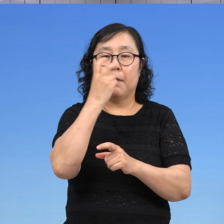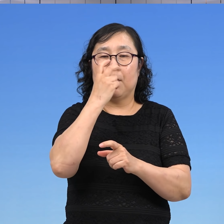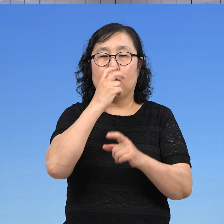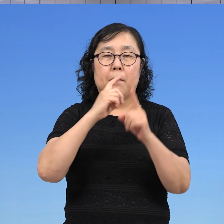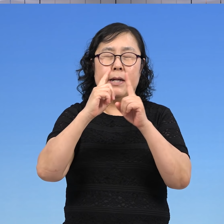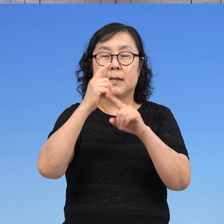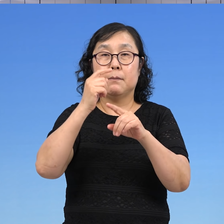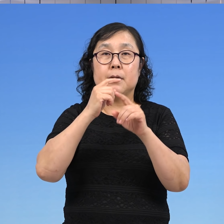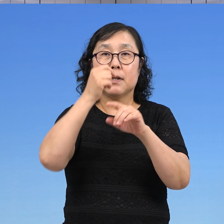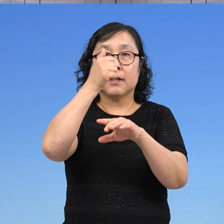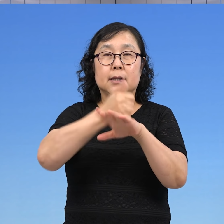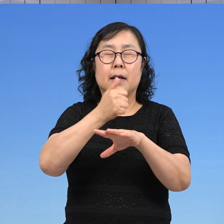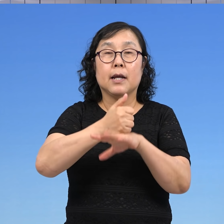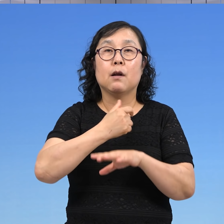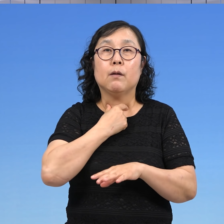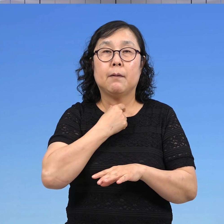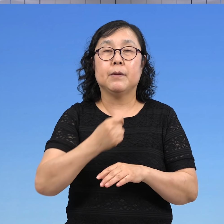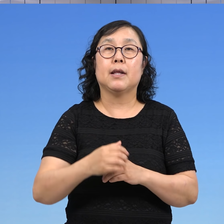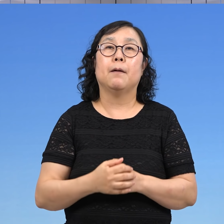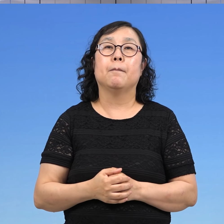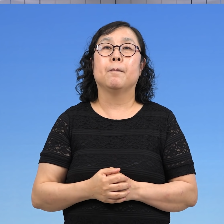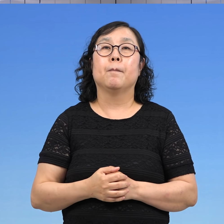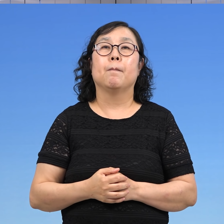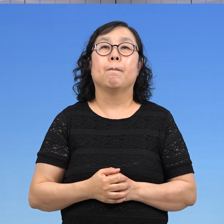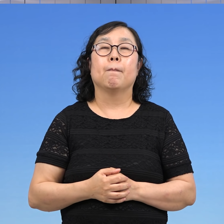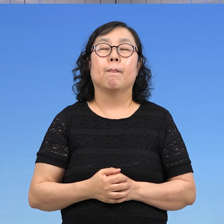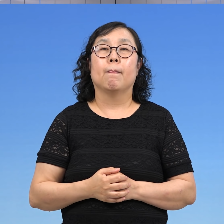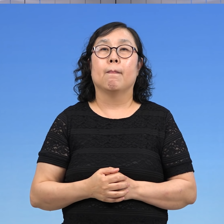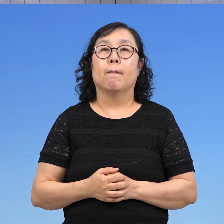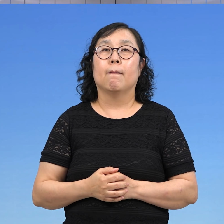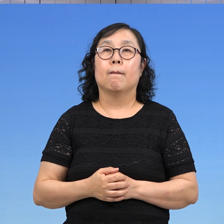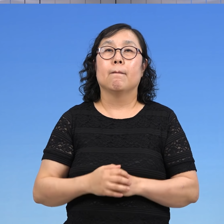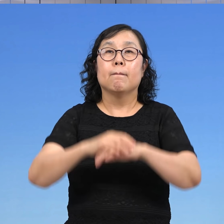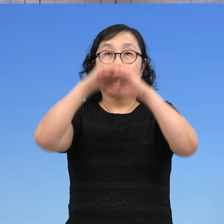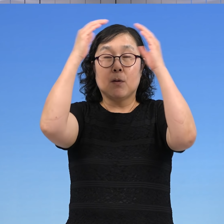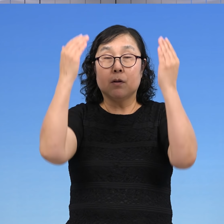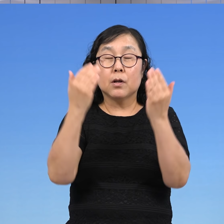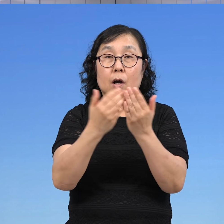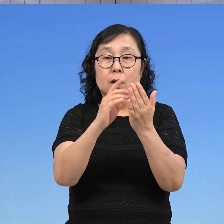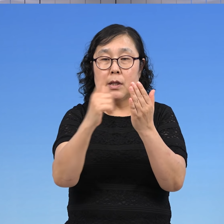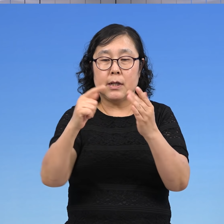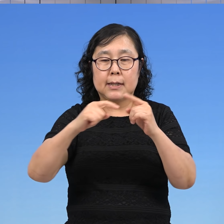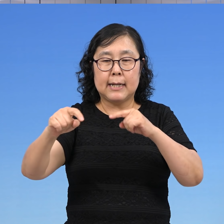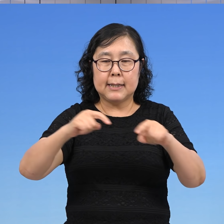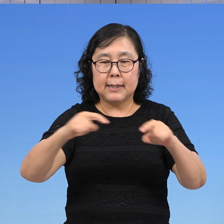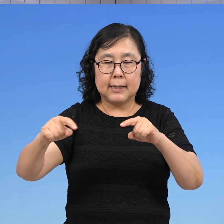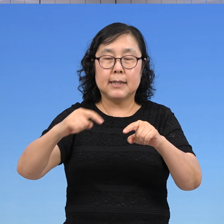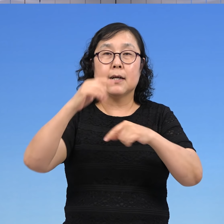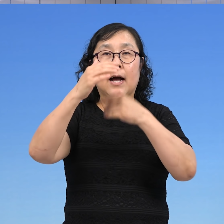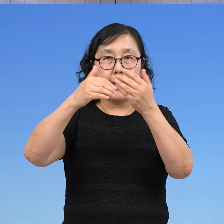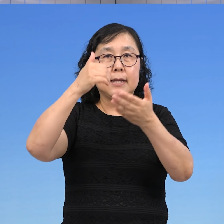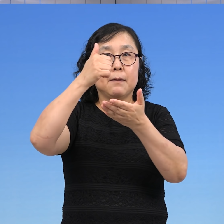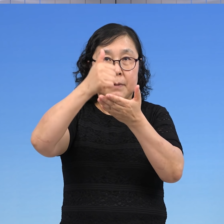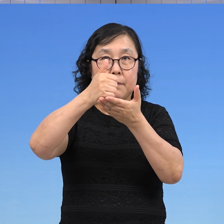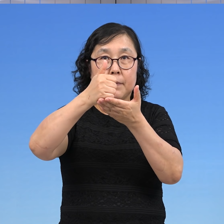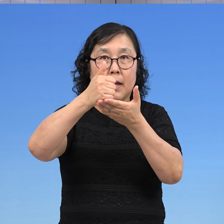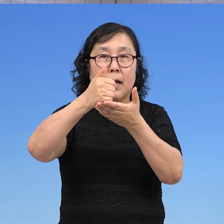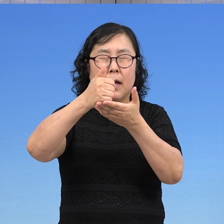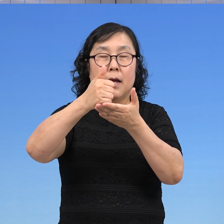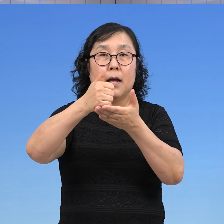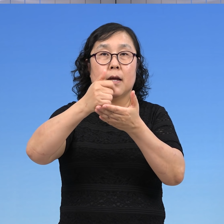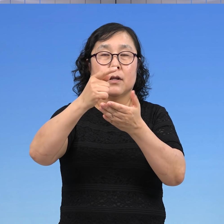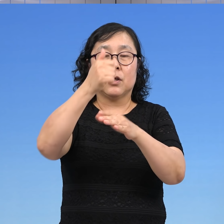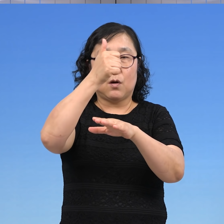살펴보고 말씀을 마무리 하길 원하는 데요 이 모든 것을 추도 하시는 분이 하나님이시라는 거